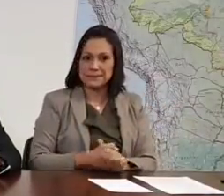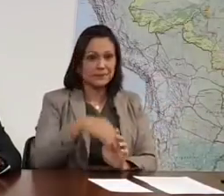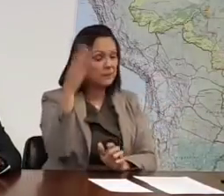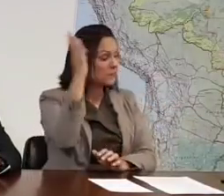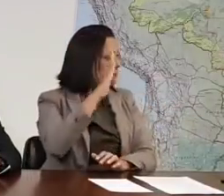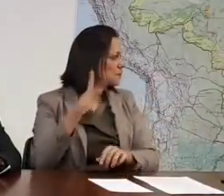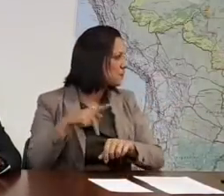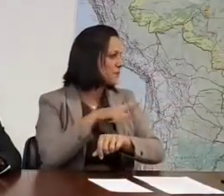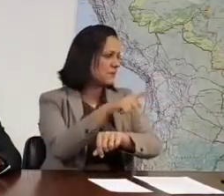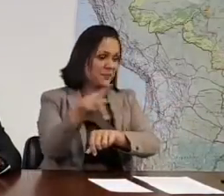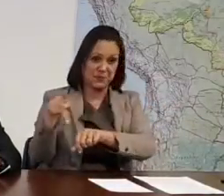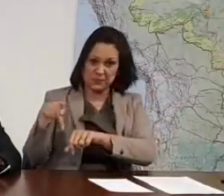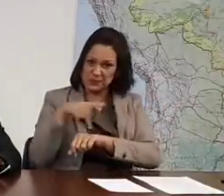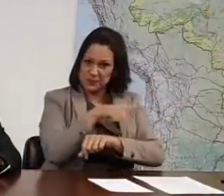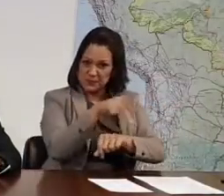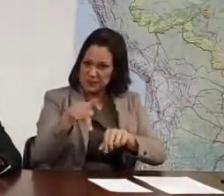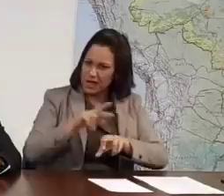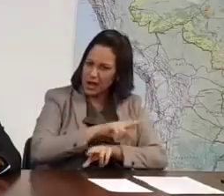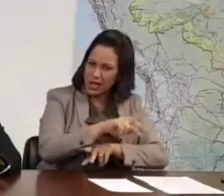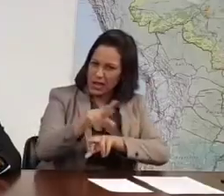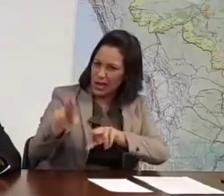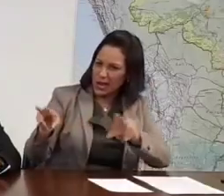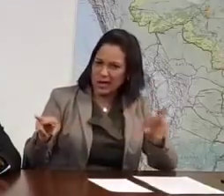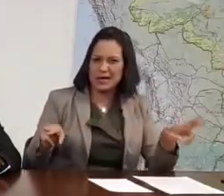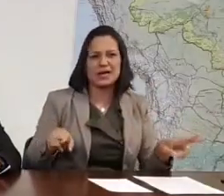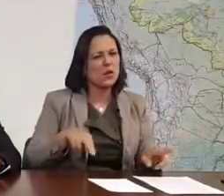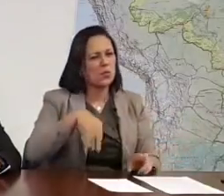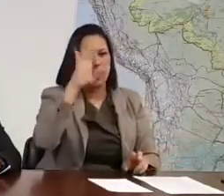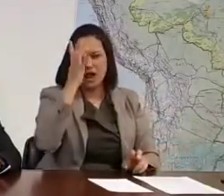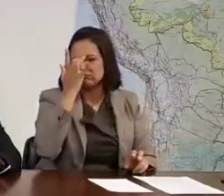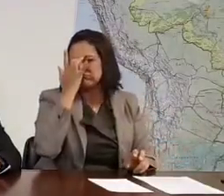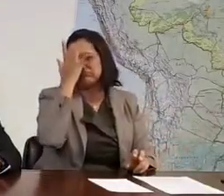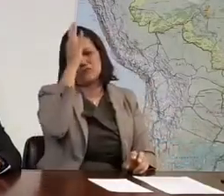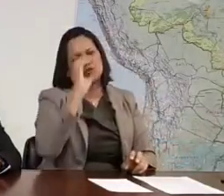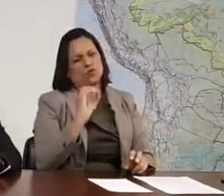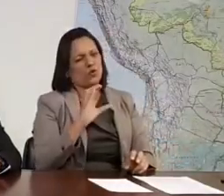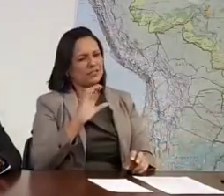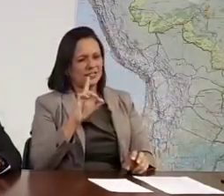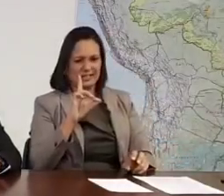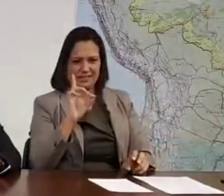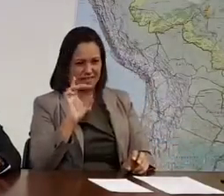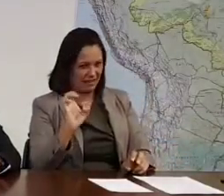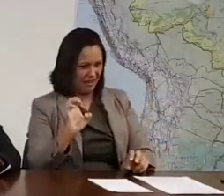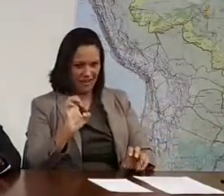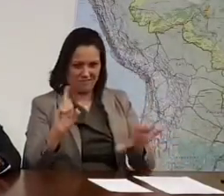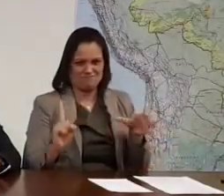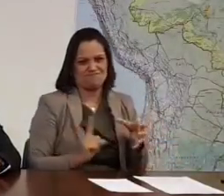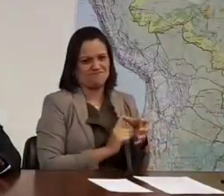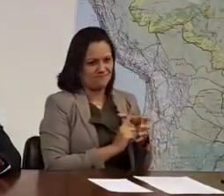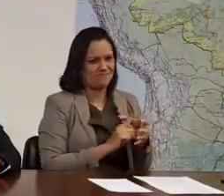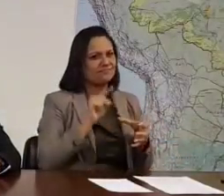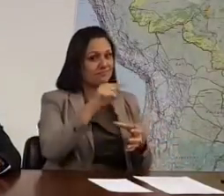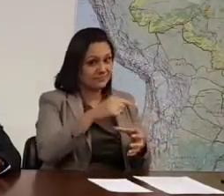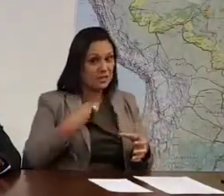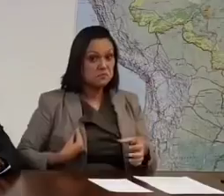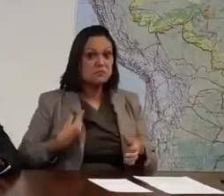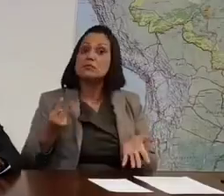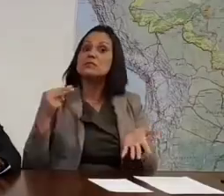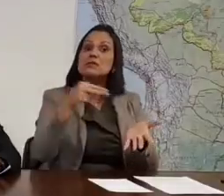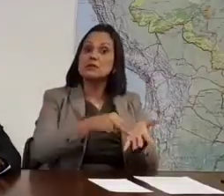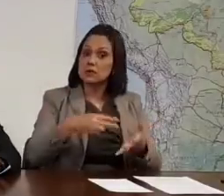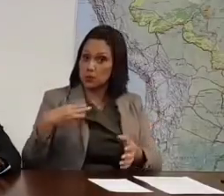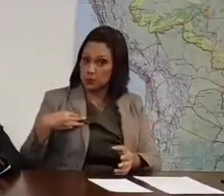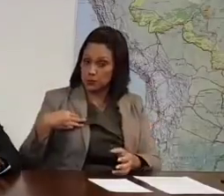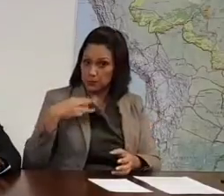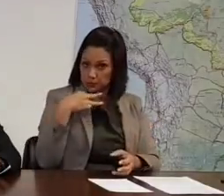os países não membros, é o mais aderente à OCDE. E lá esteve o ministro Ernesto, das Relações Exteriores, com a